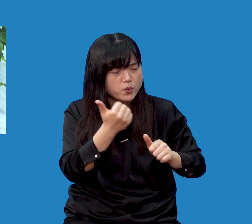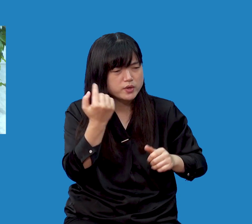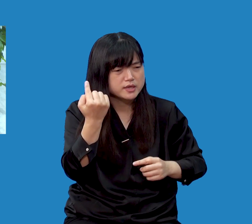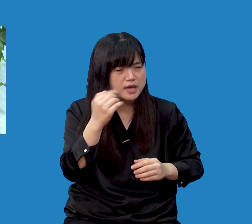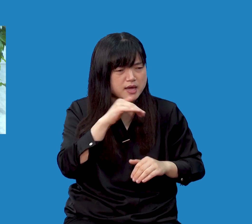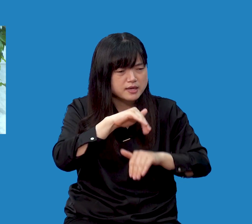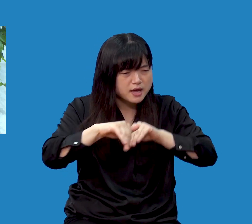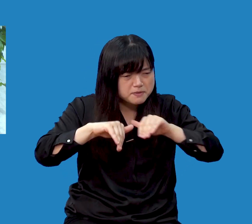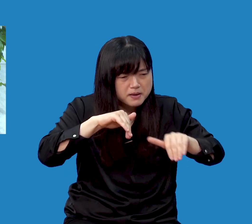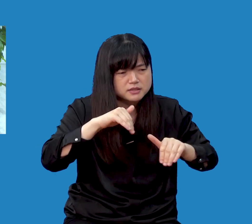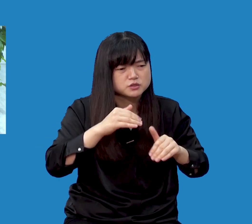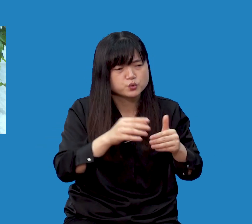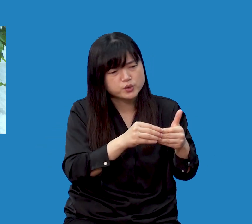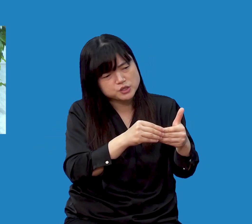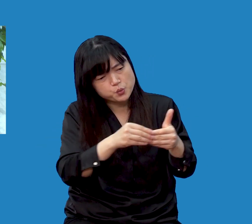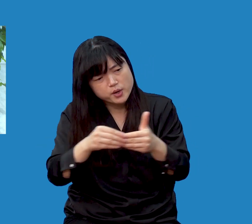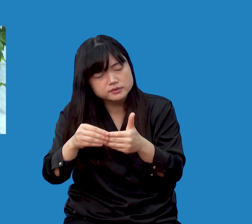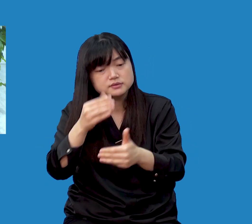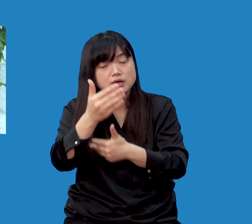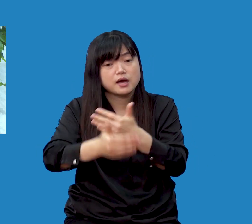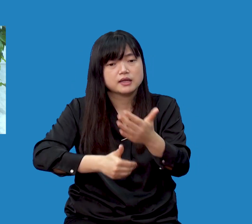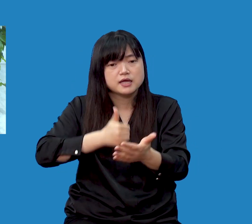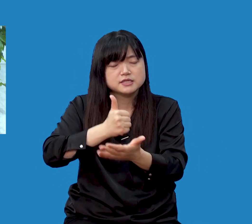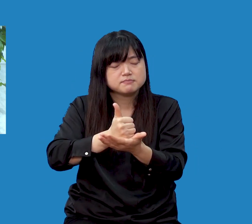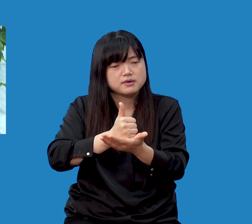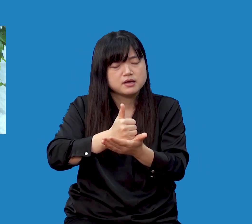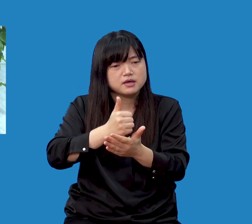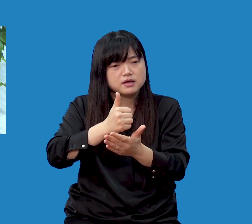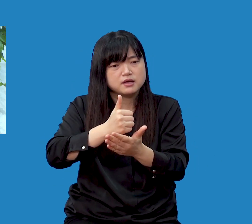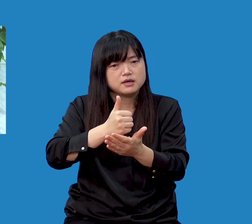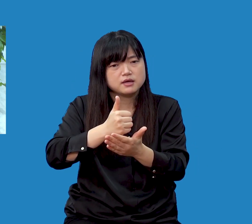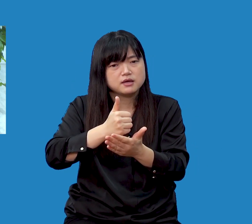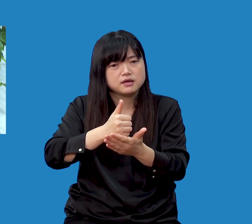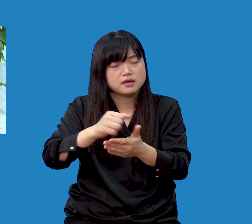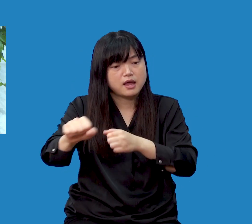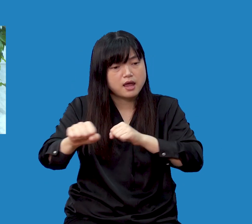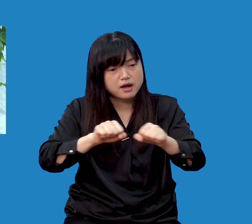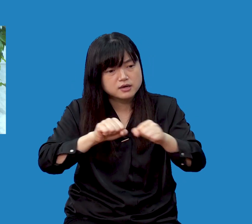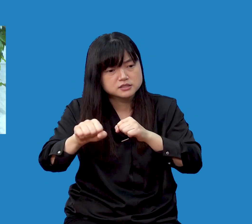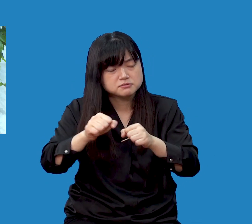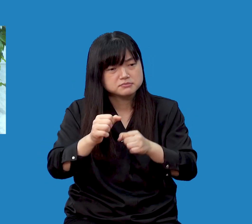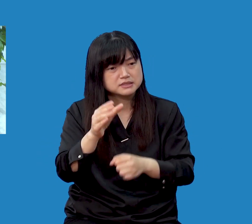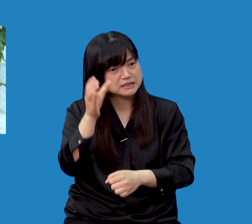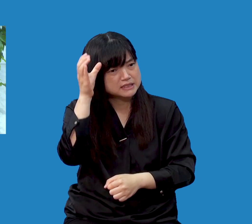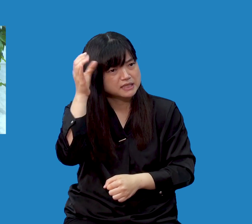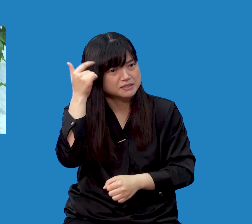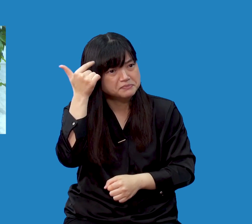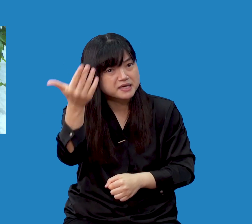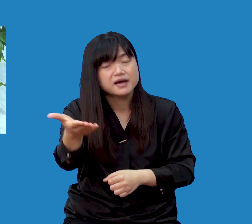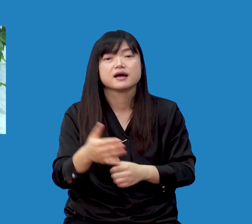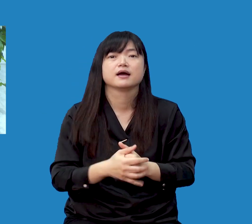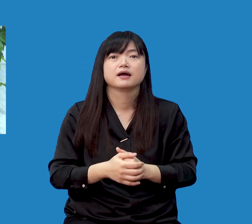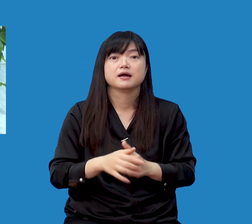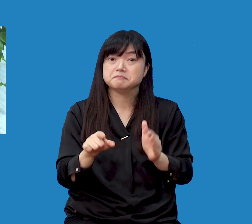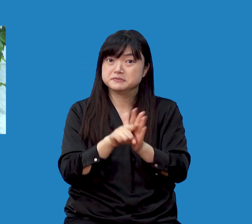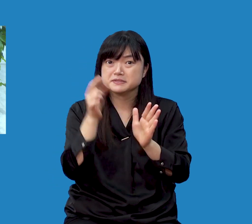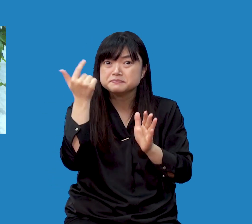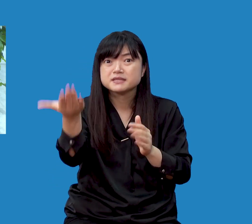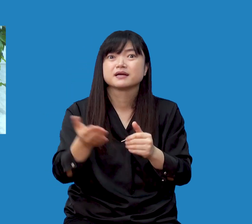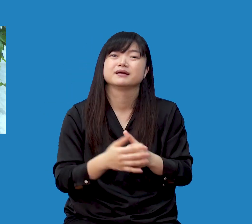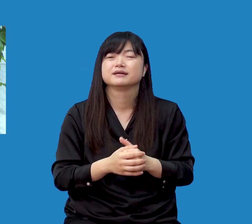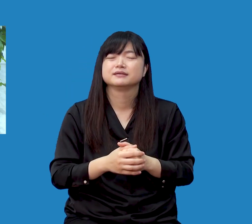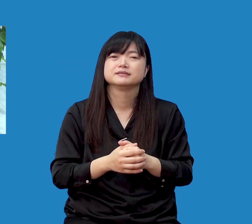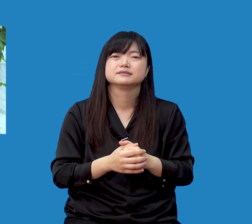개입하시는 하나님의 역사 전환을 기대하며 사십니까? 믿으십니까?